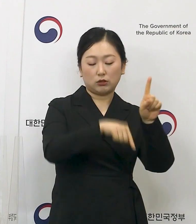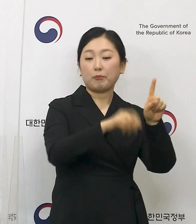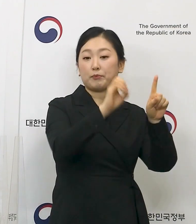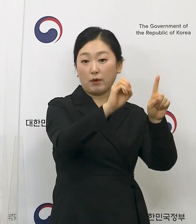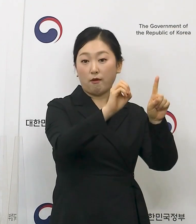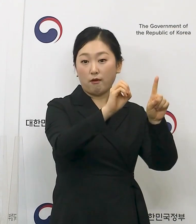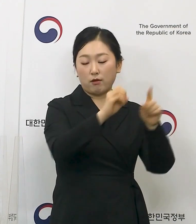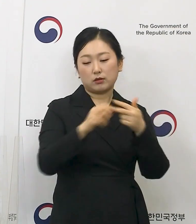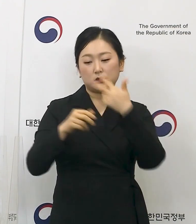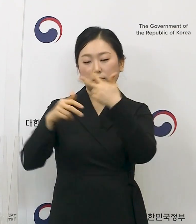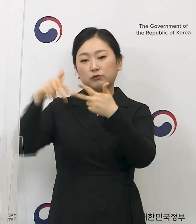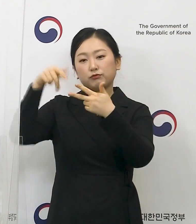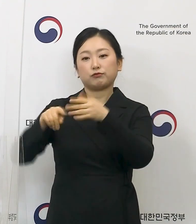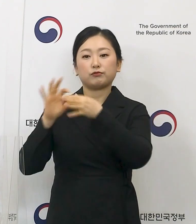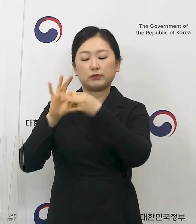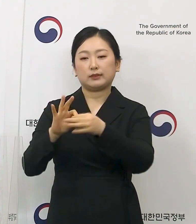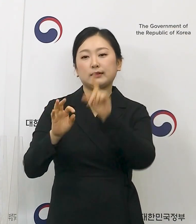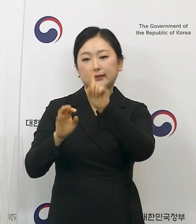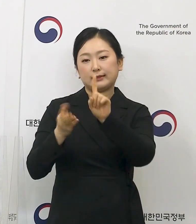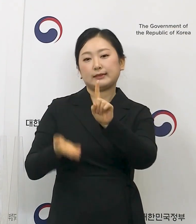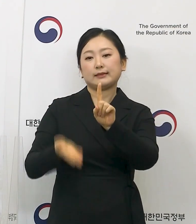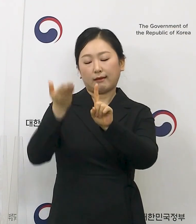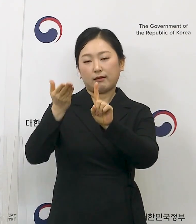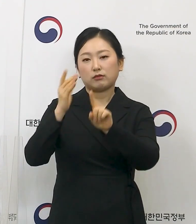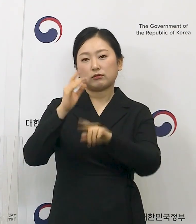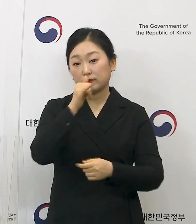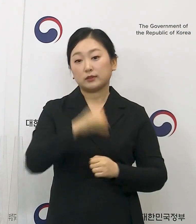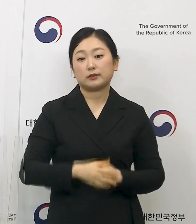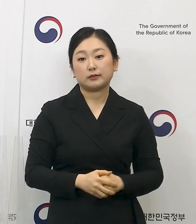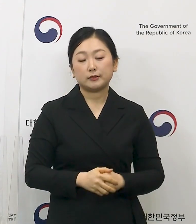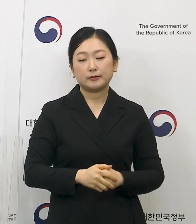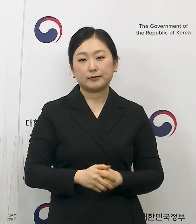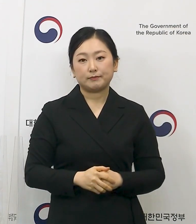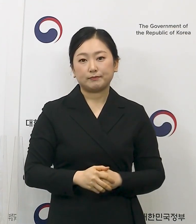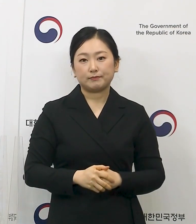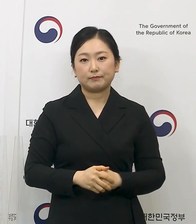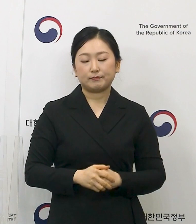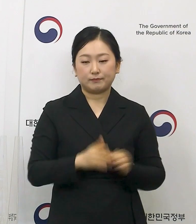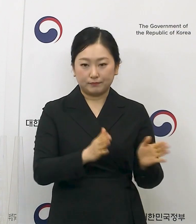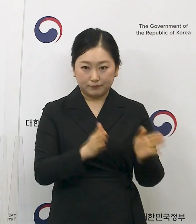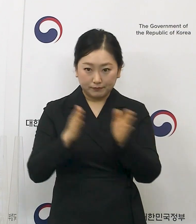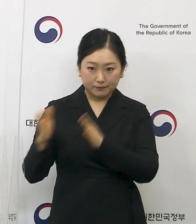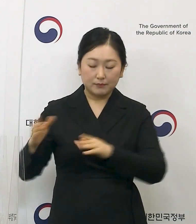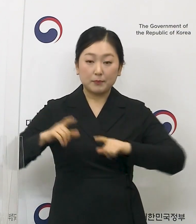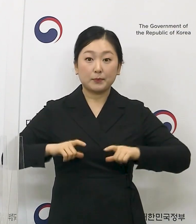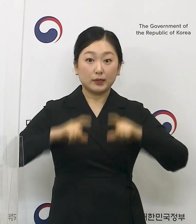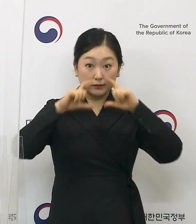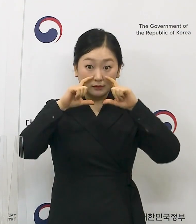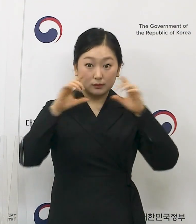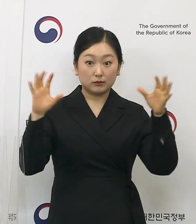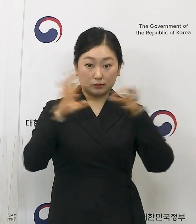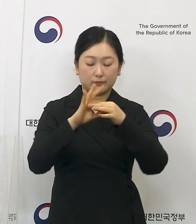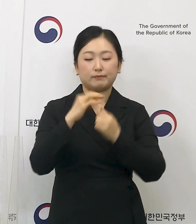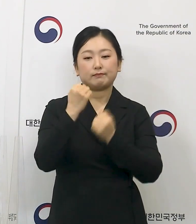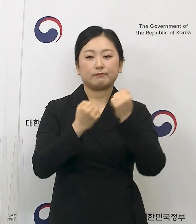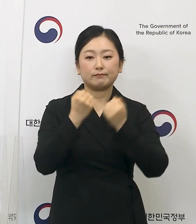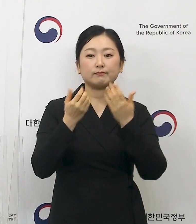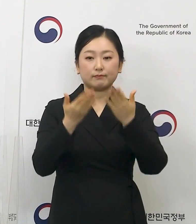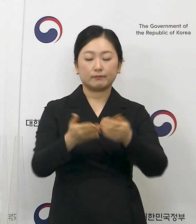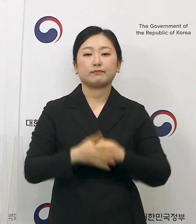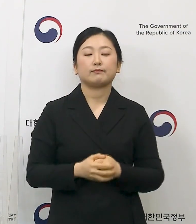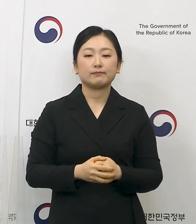1.0으로 7주 연속 1 이상을 유지하고 있습니다. 다음은 마스크 착용 관련해서